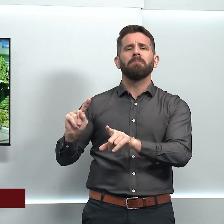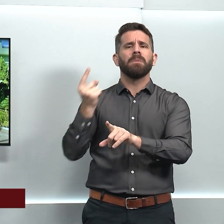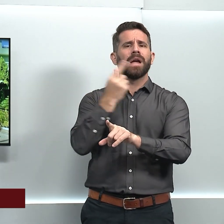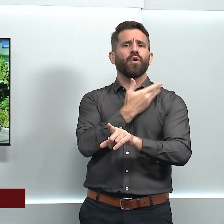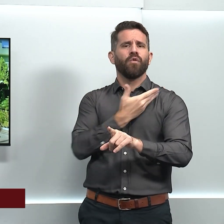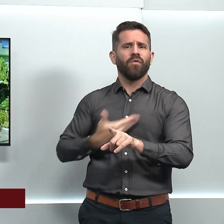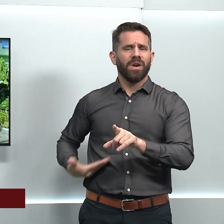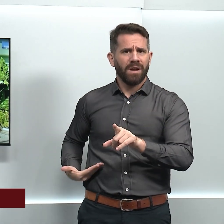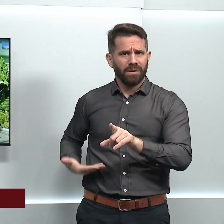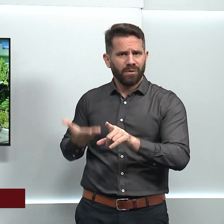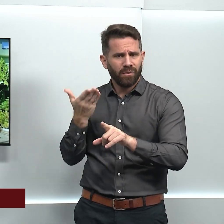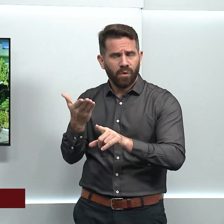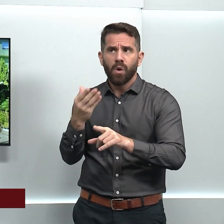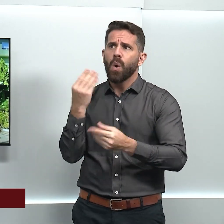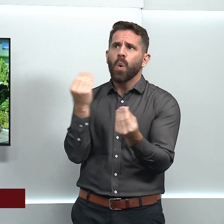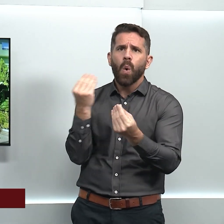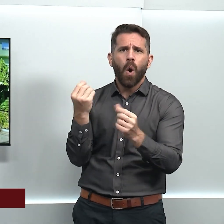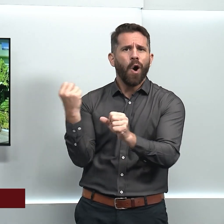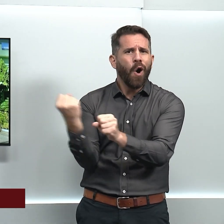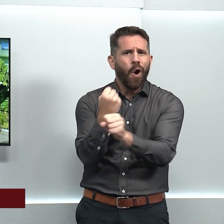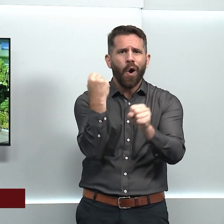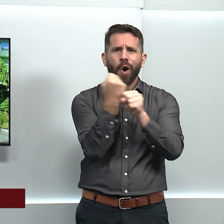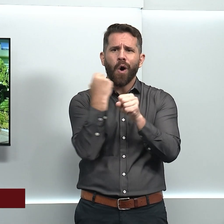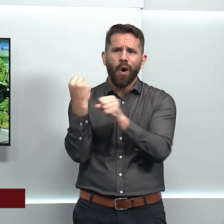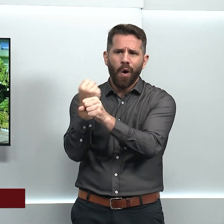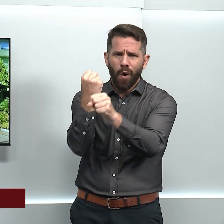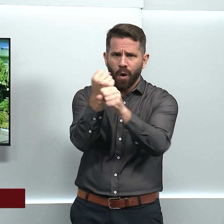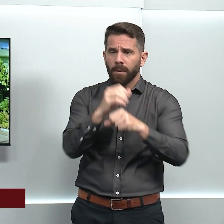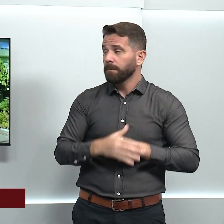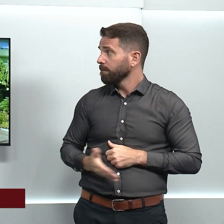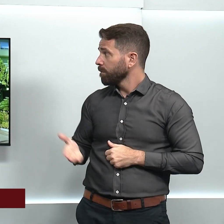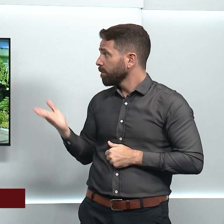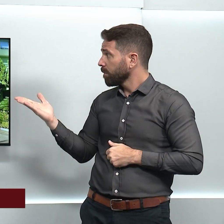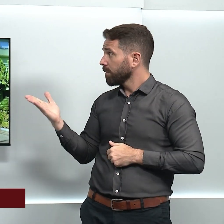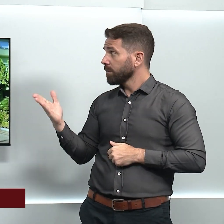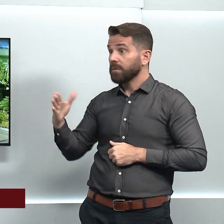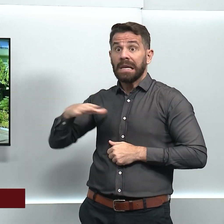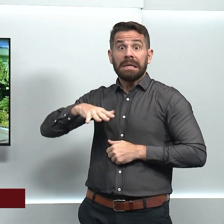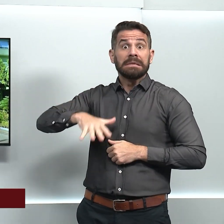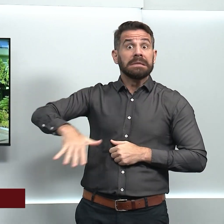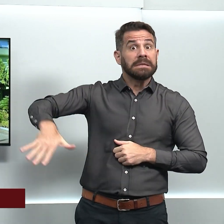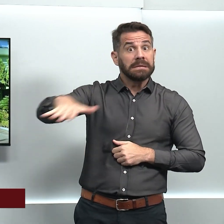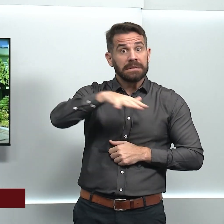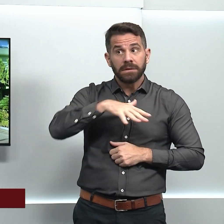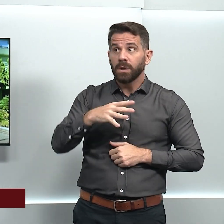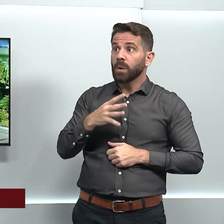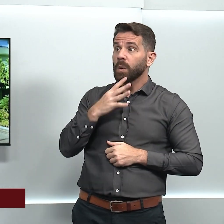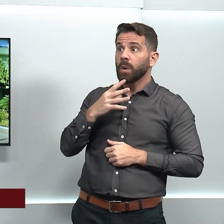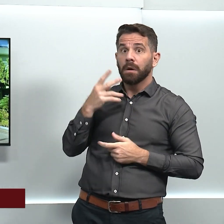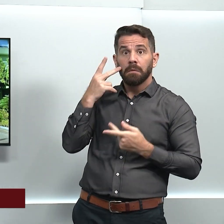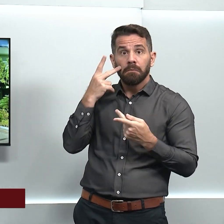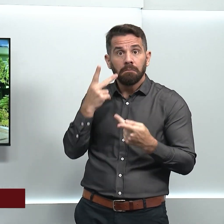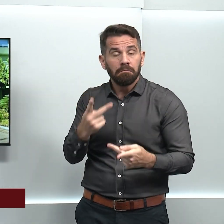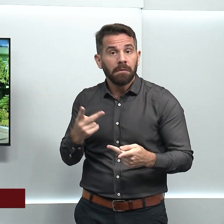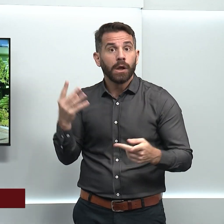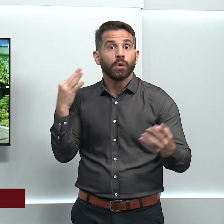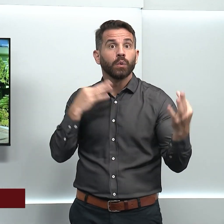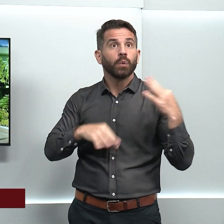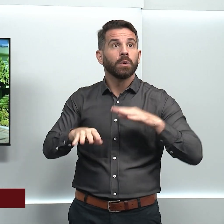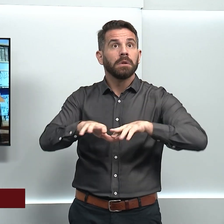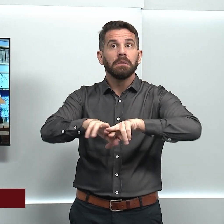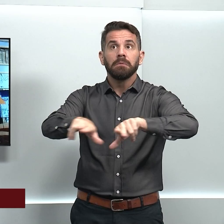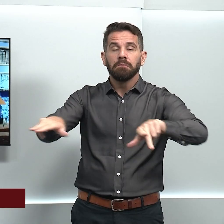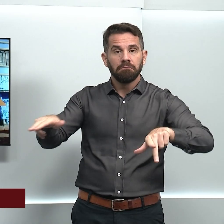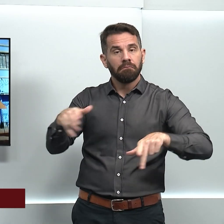feito e tal. E aí a gente tem no centro da cidade uma oportunidade como essa de conhecer um ponto turístico que está nos encantando